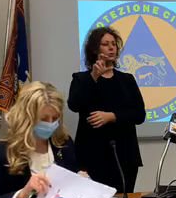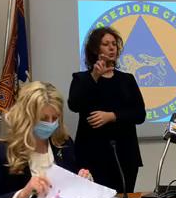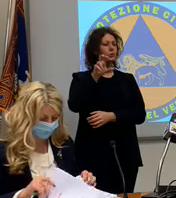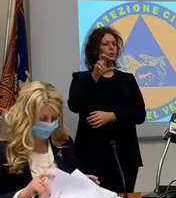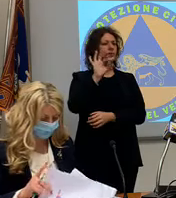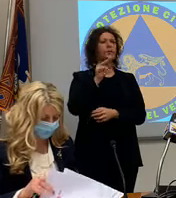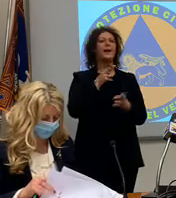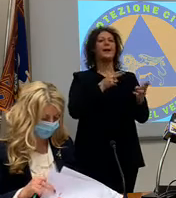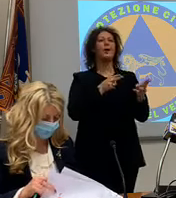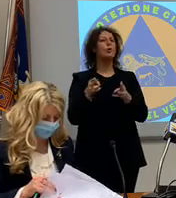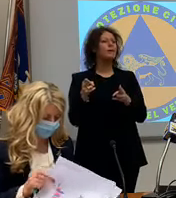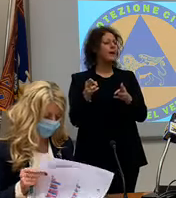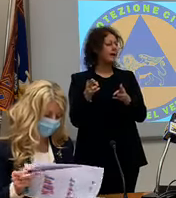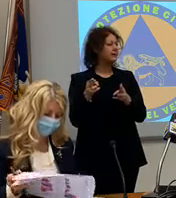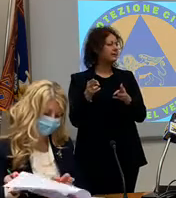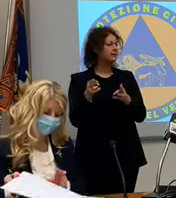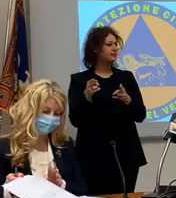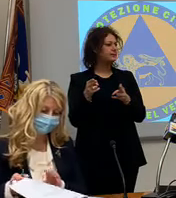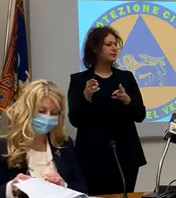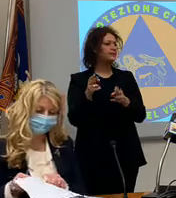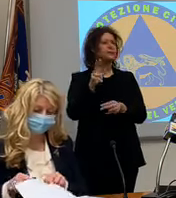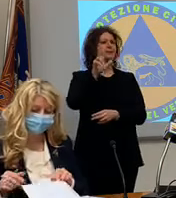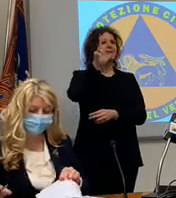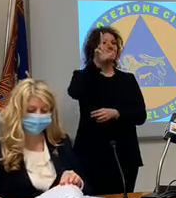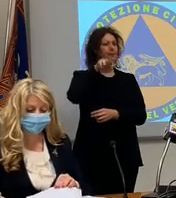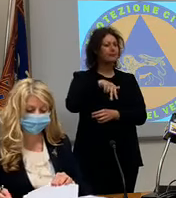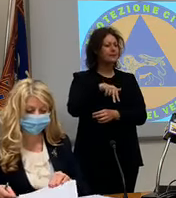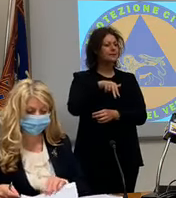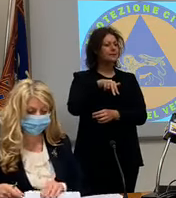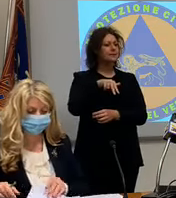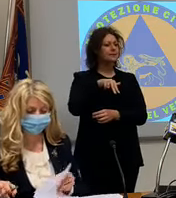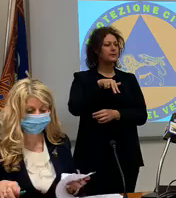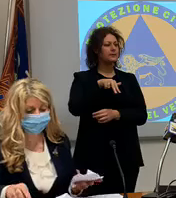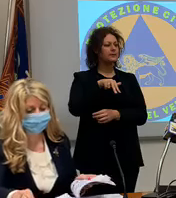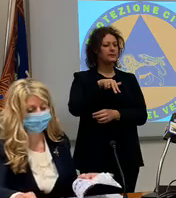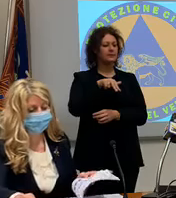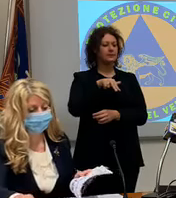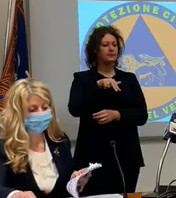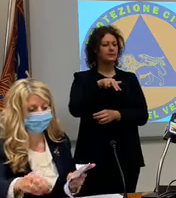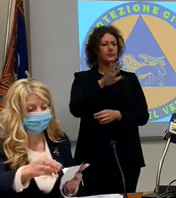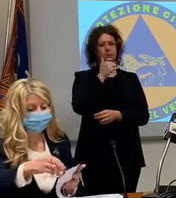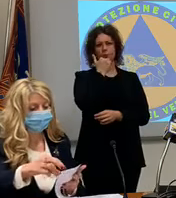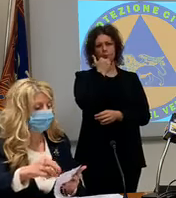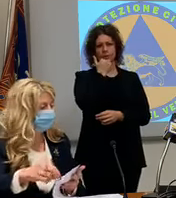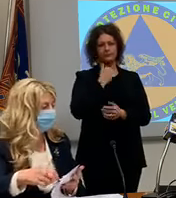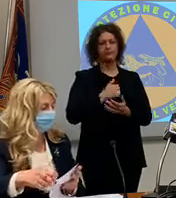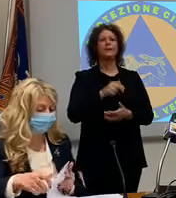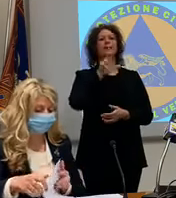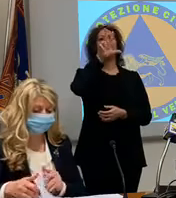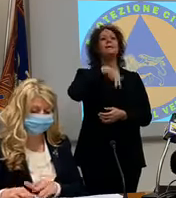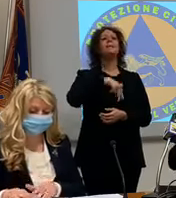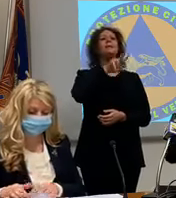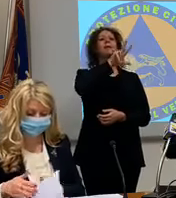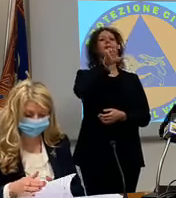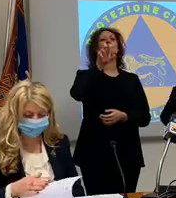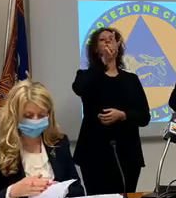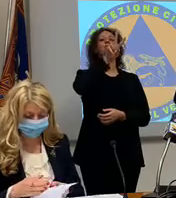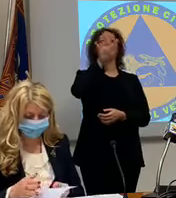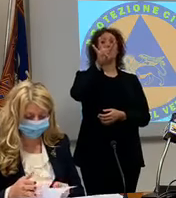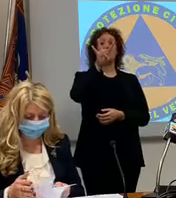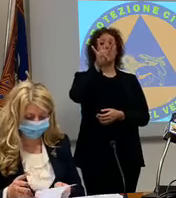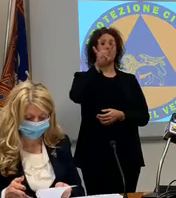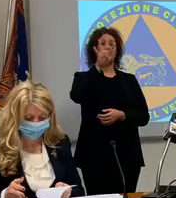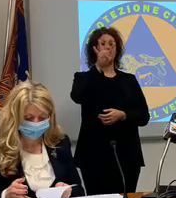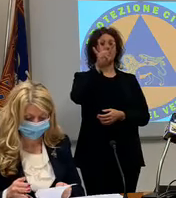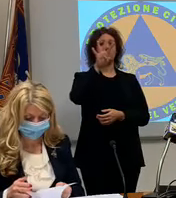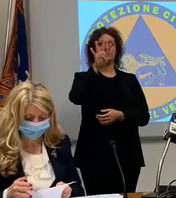totale ricoverati 3000 3000 adesso ve lo dico Scusate 3324